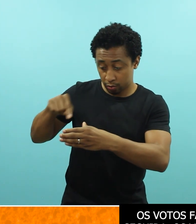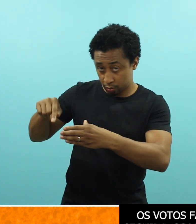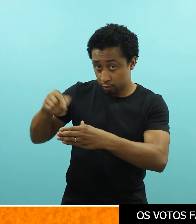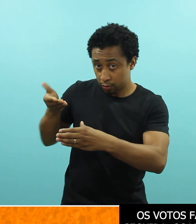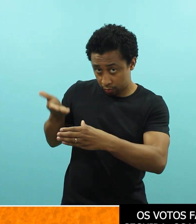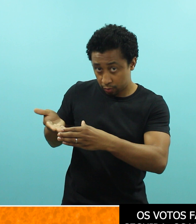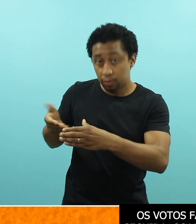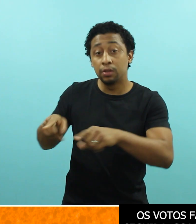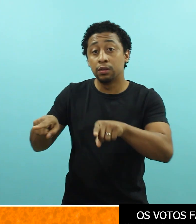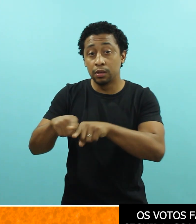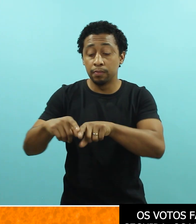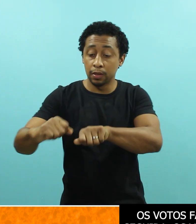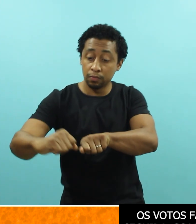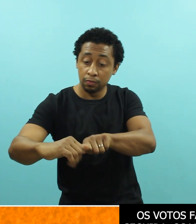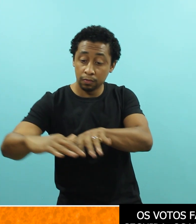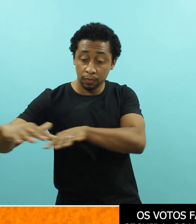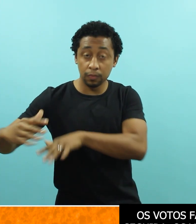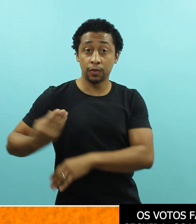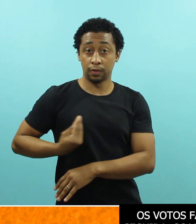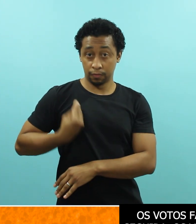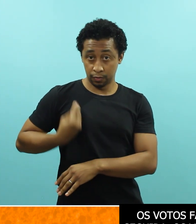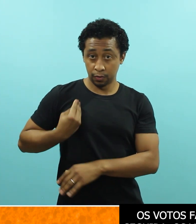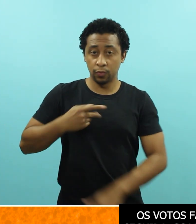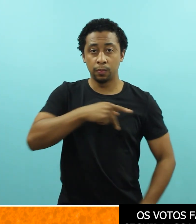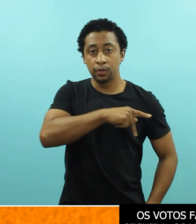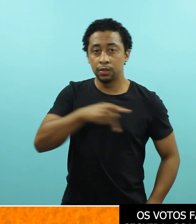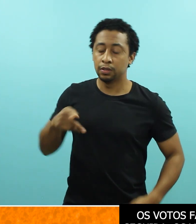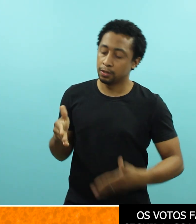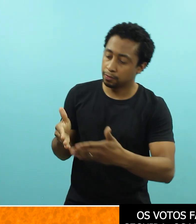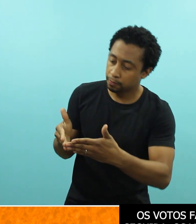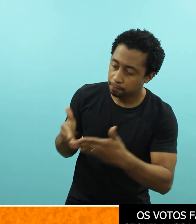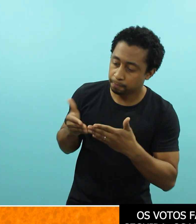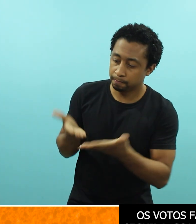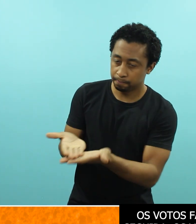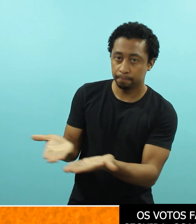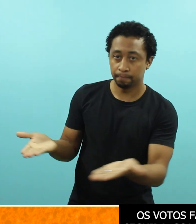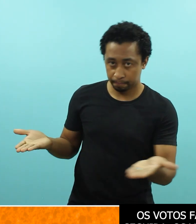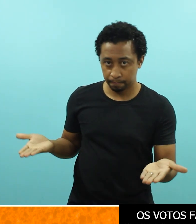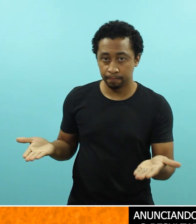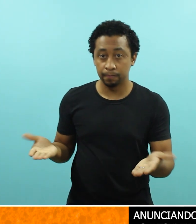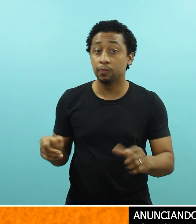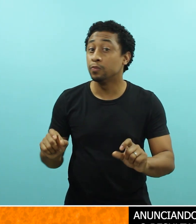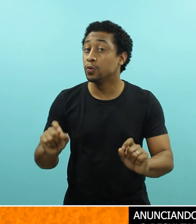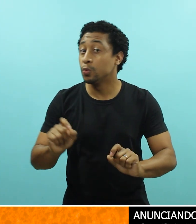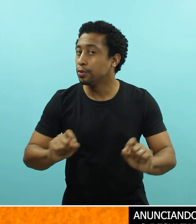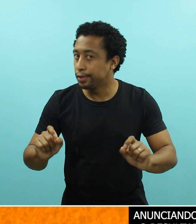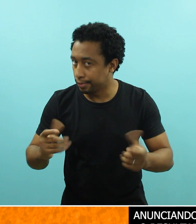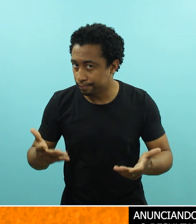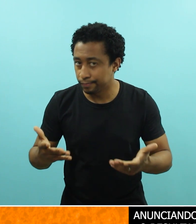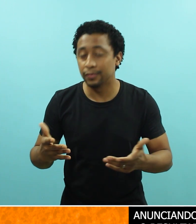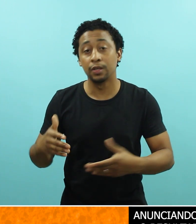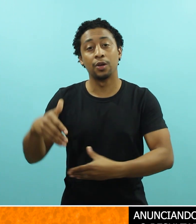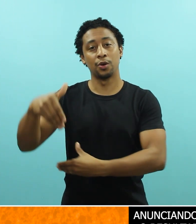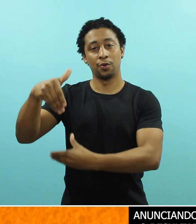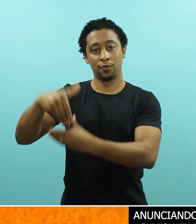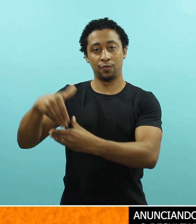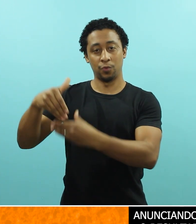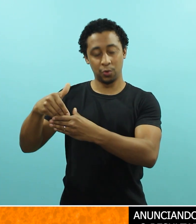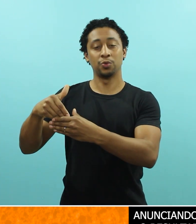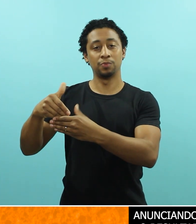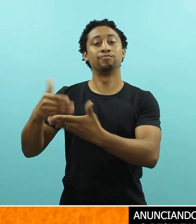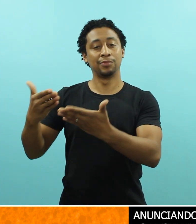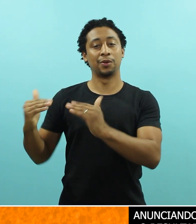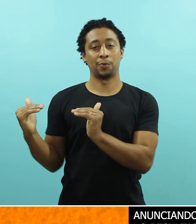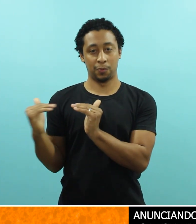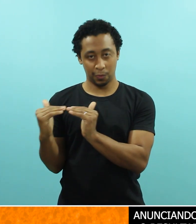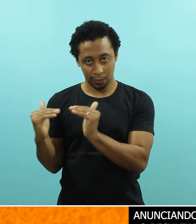votos favoráveis e, em seguida, os votos contrários, anunciando